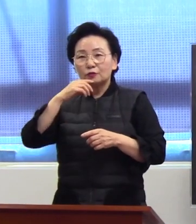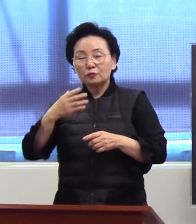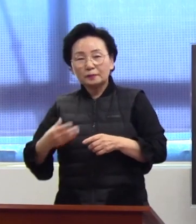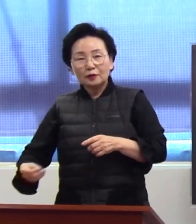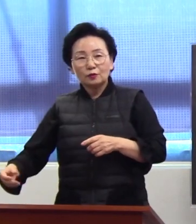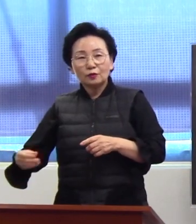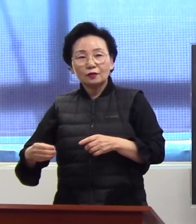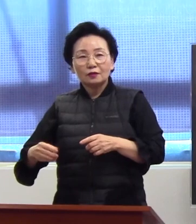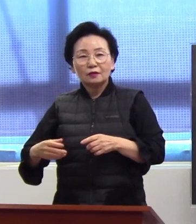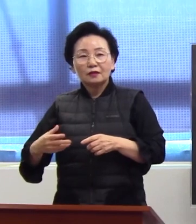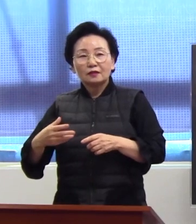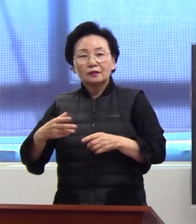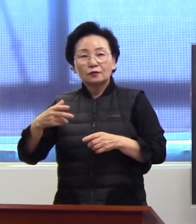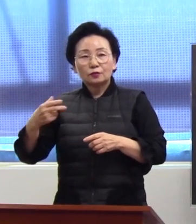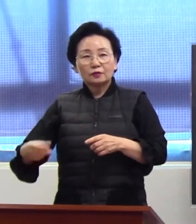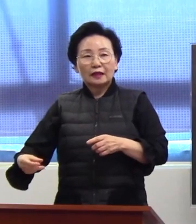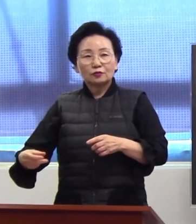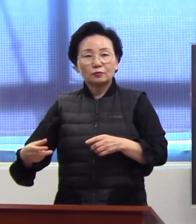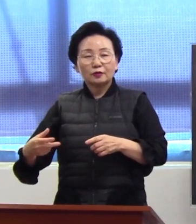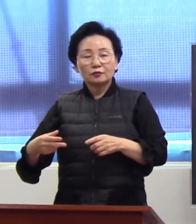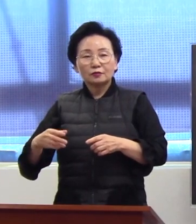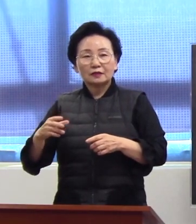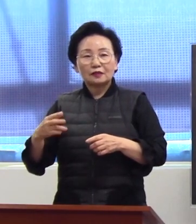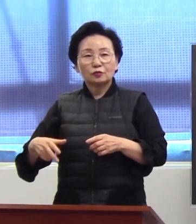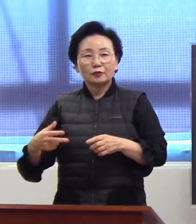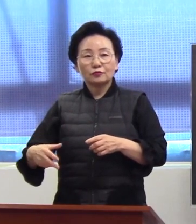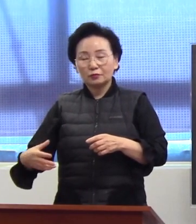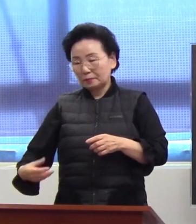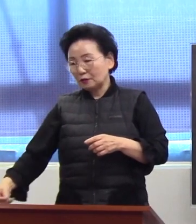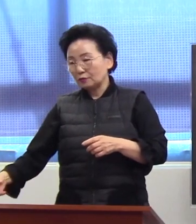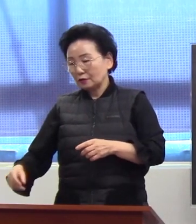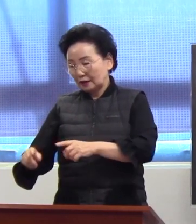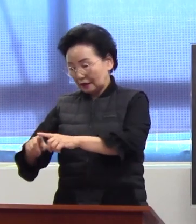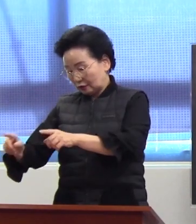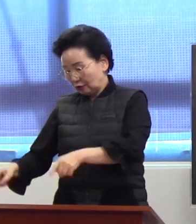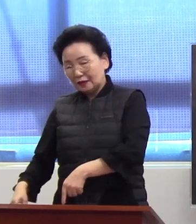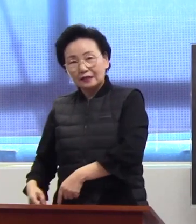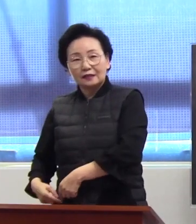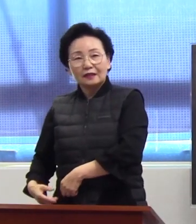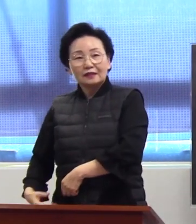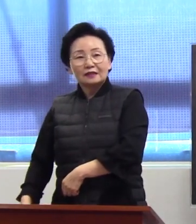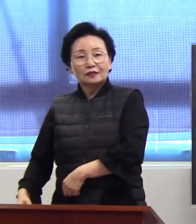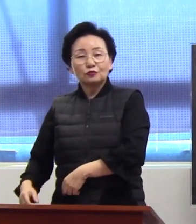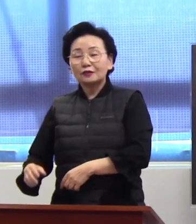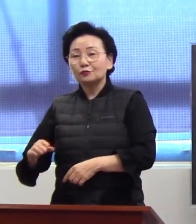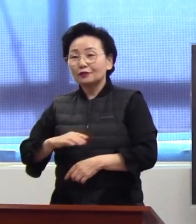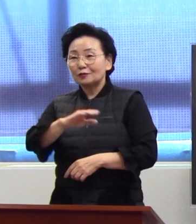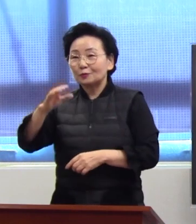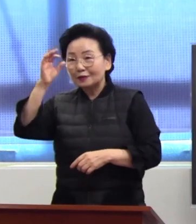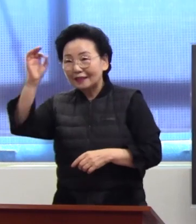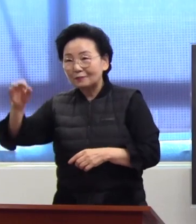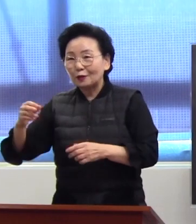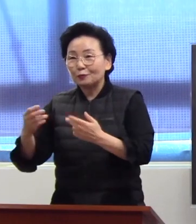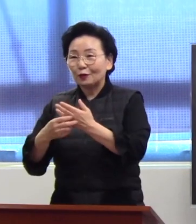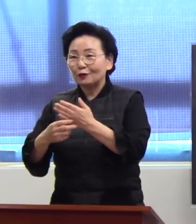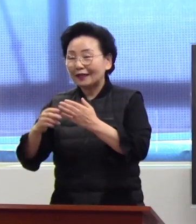피도 빼고 대소변도 빼고 이렇게 여기다 이렇게 우리도 보잖아. 병원에